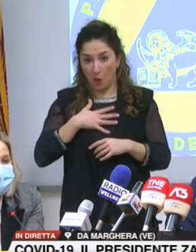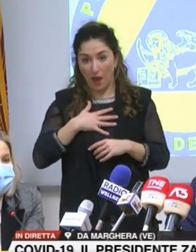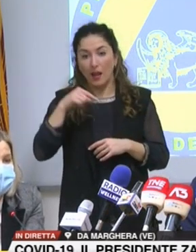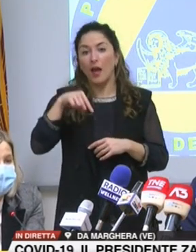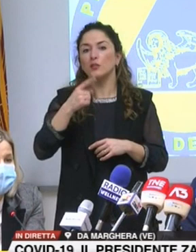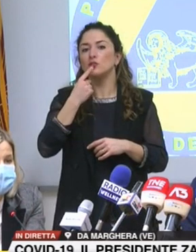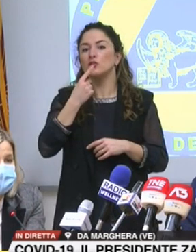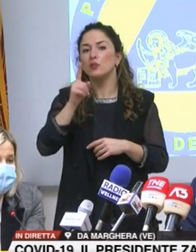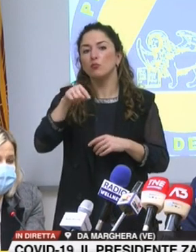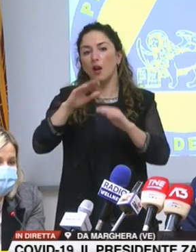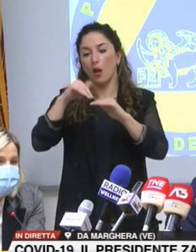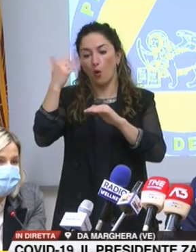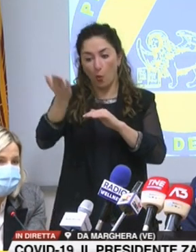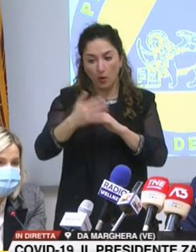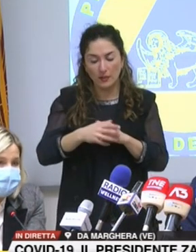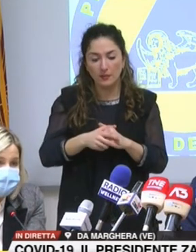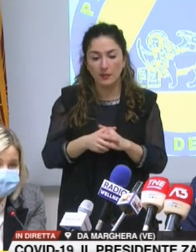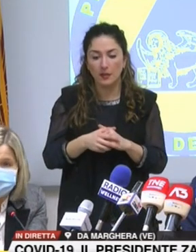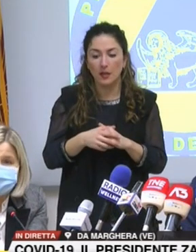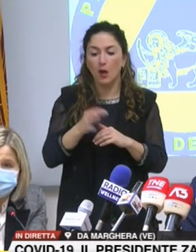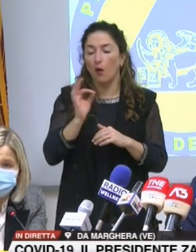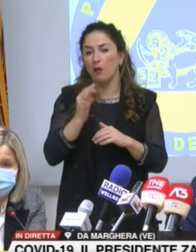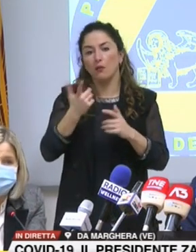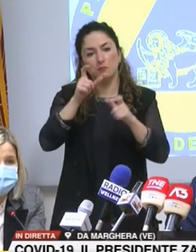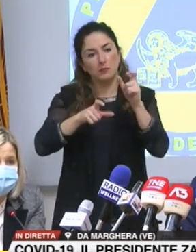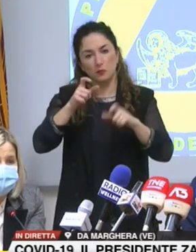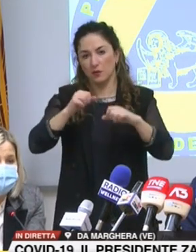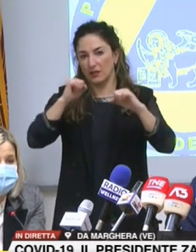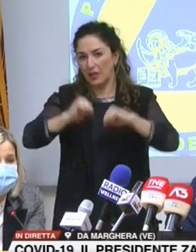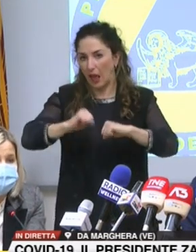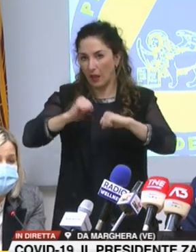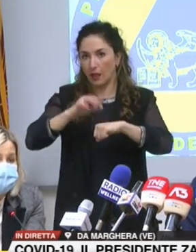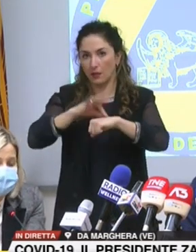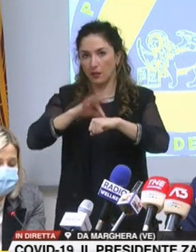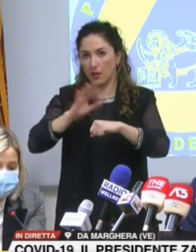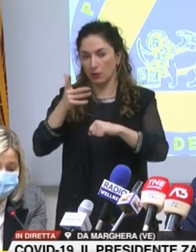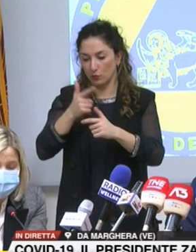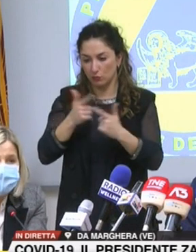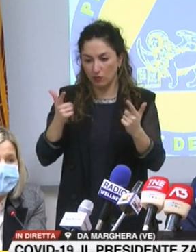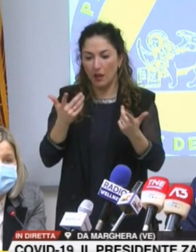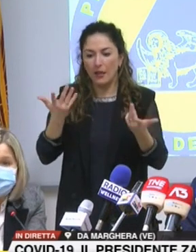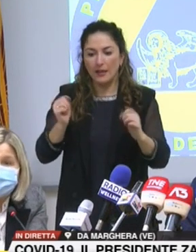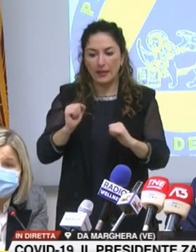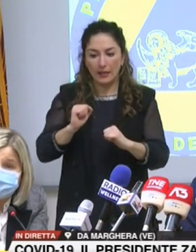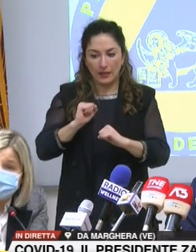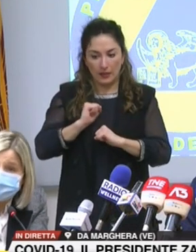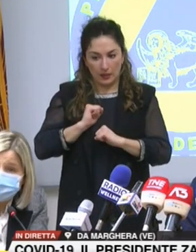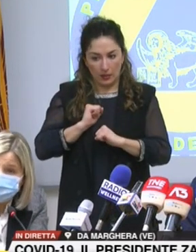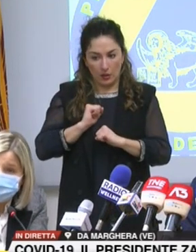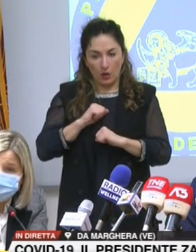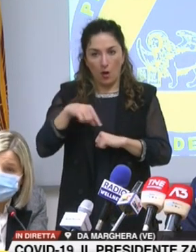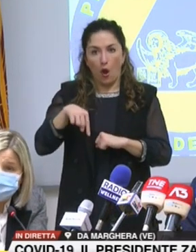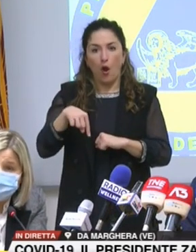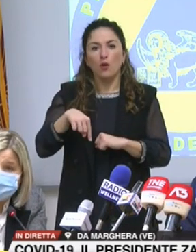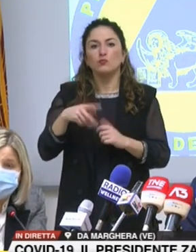soggetti oltre, ma che devono comunque essere soggetti sani, che non hanno patologie di un certo tipo eccetera. Credo che oggi si farà chiarezza anche